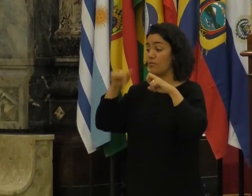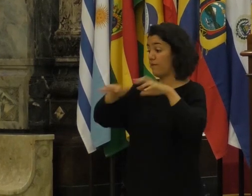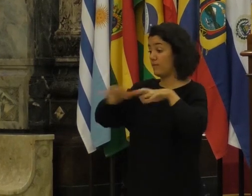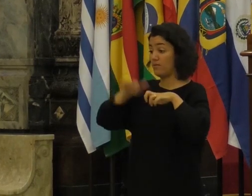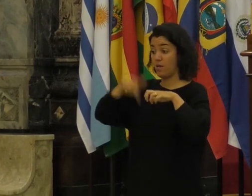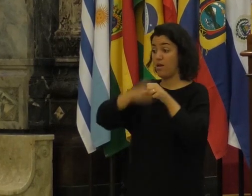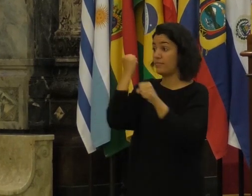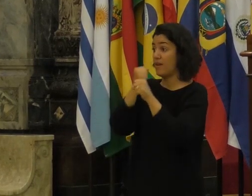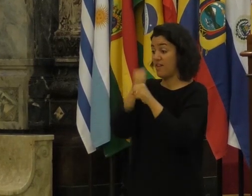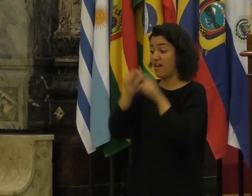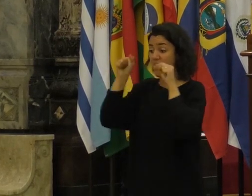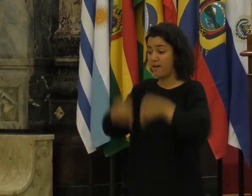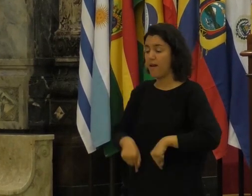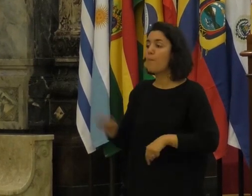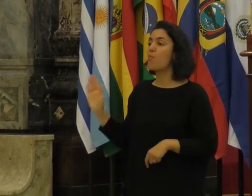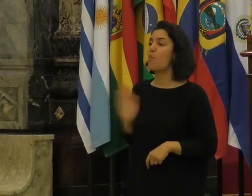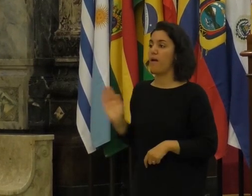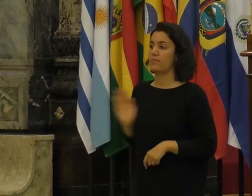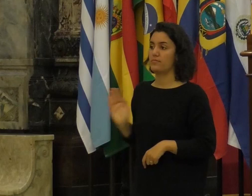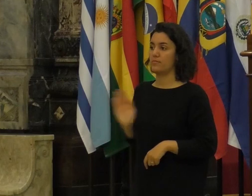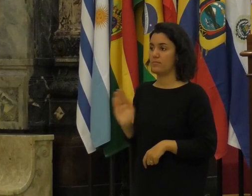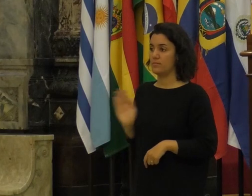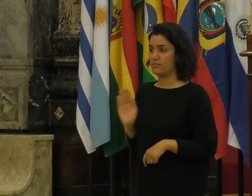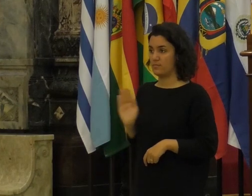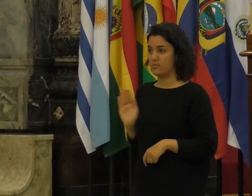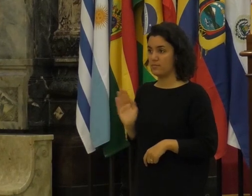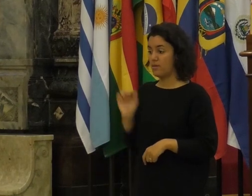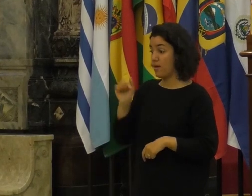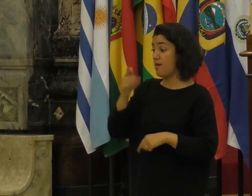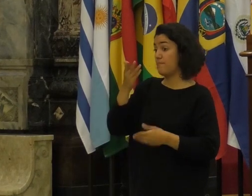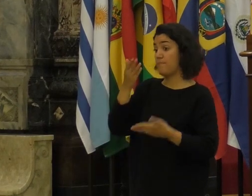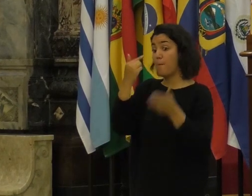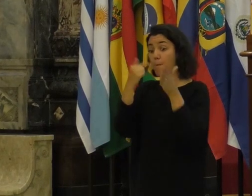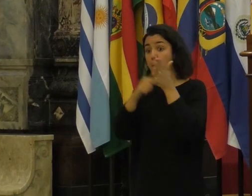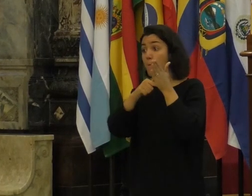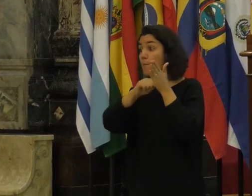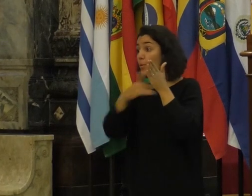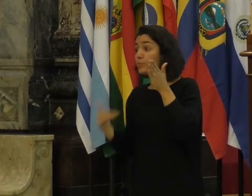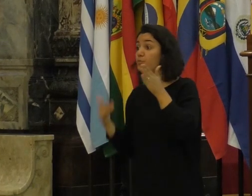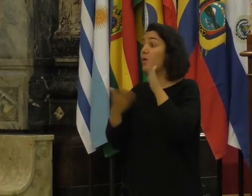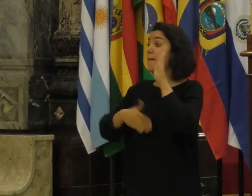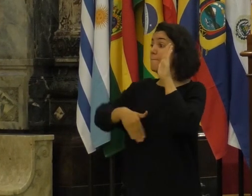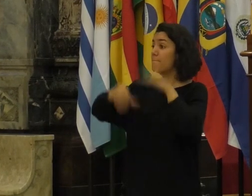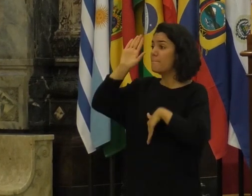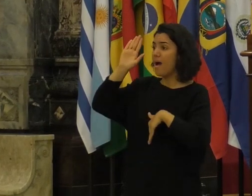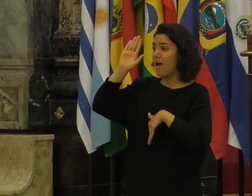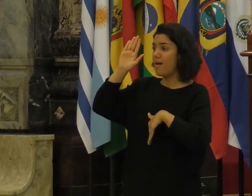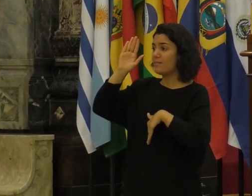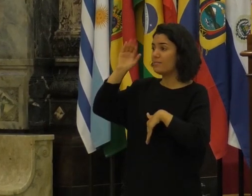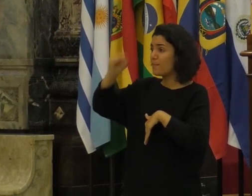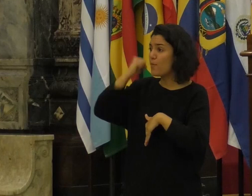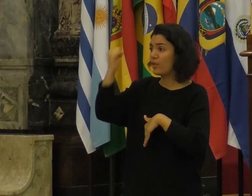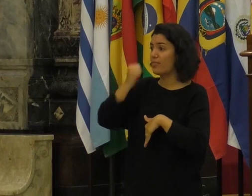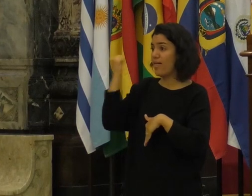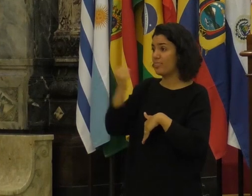que trabajan acá, son mujeres. La proporción más alta entre todas las regiones del mundo. En